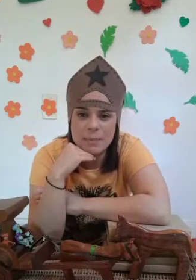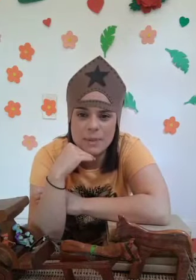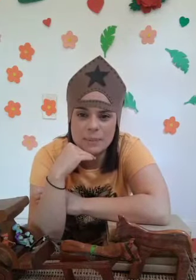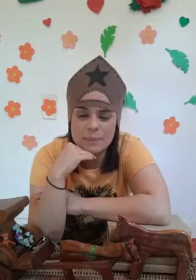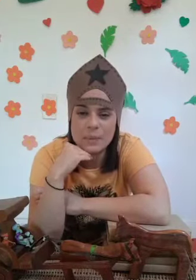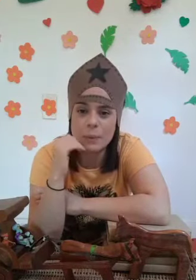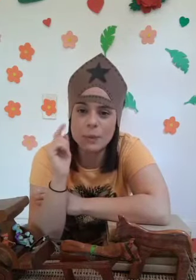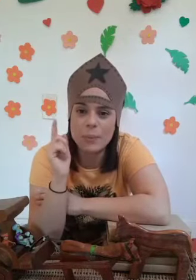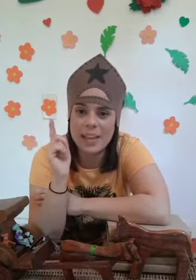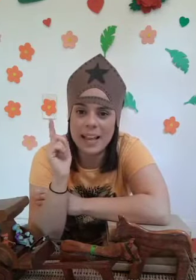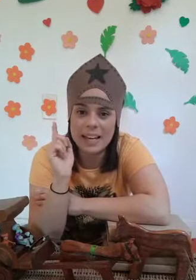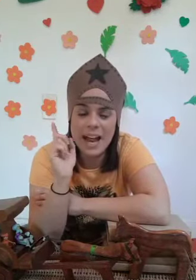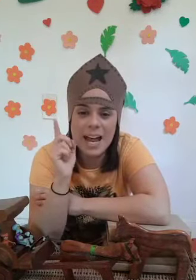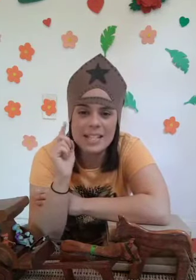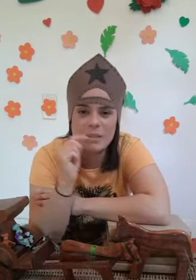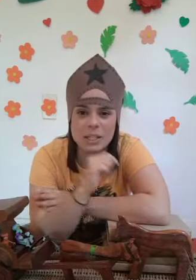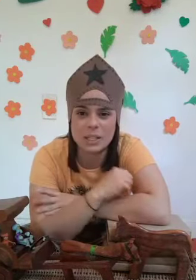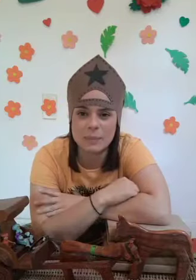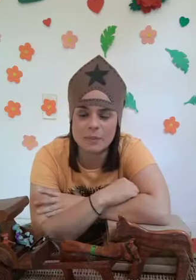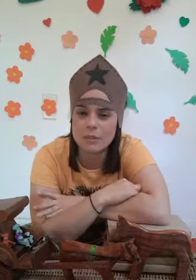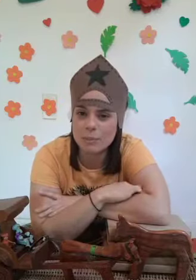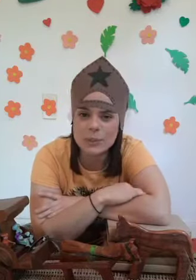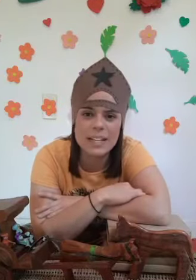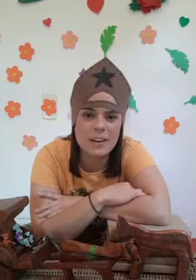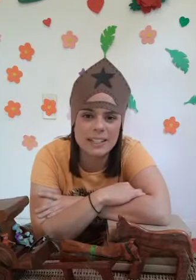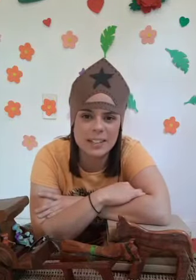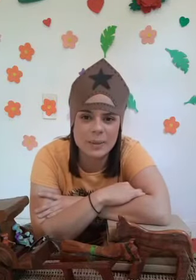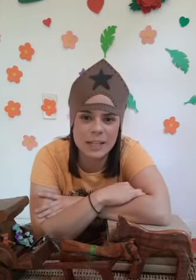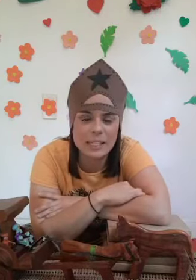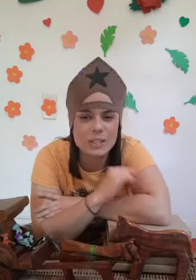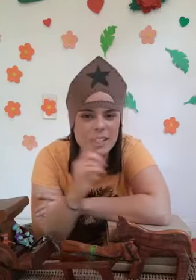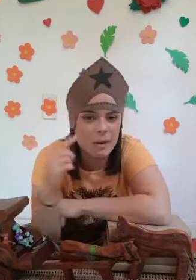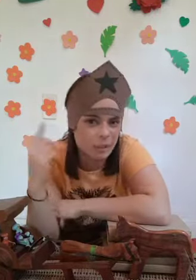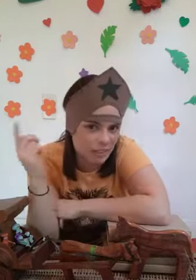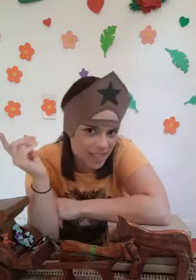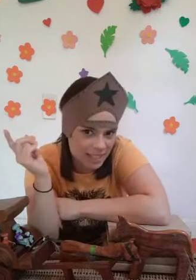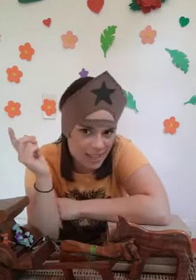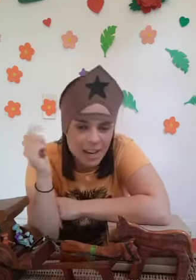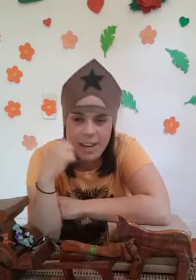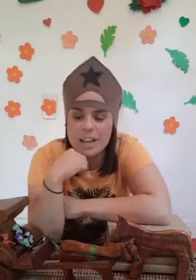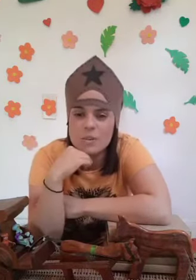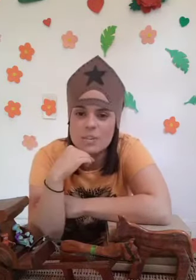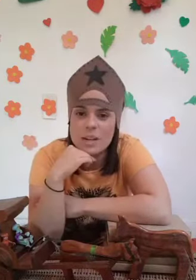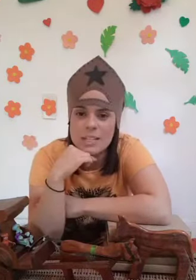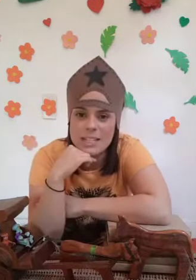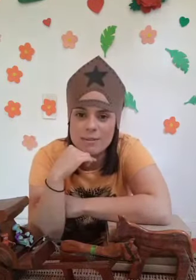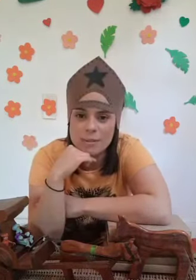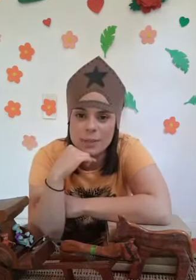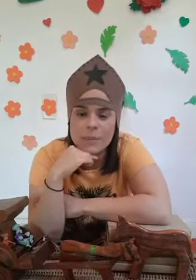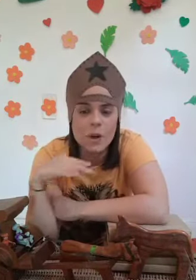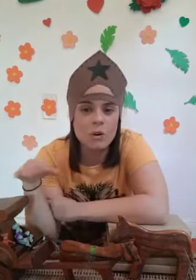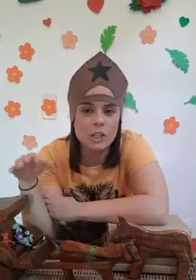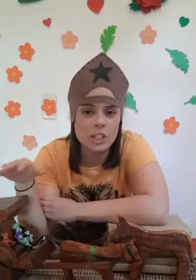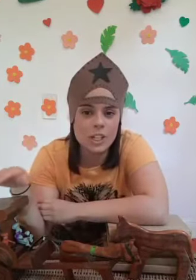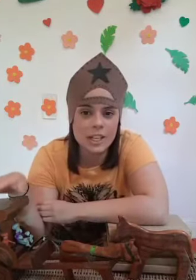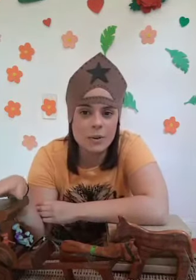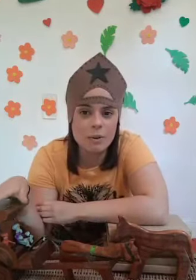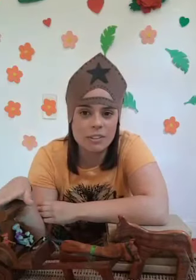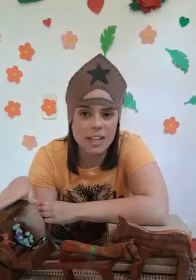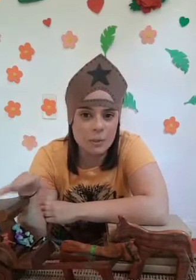lembram? O nome dela era Asa Branca. Foi muito legal cantar com ela. Só que na outra vez, eu usei uma sanfona. Hoje, eu convidei, como eu